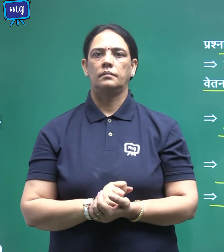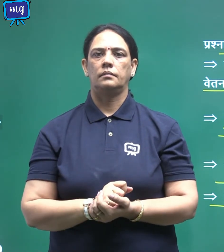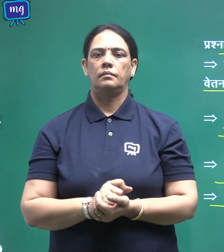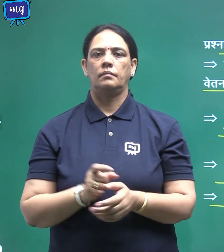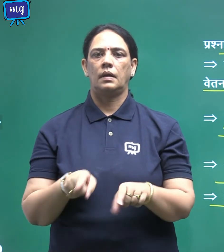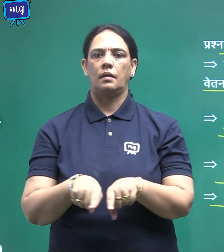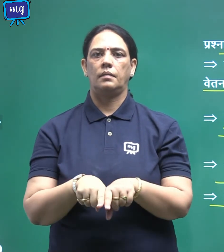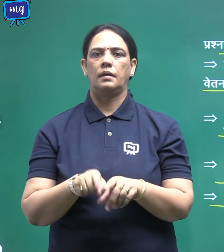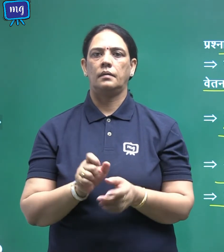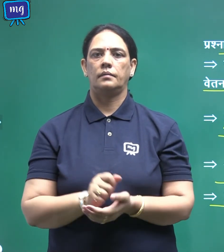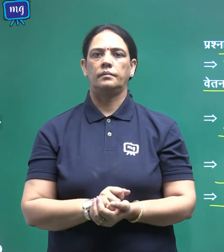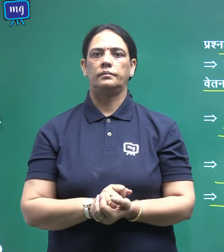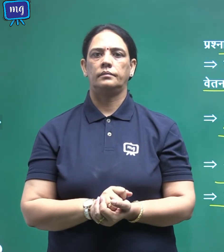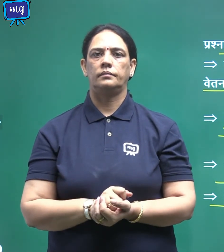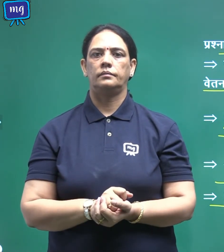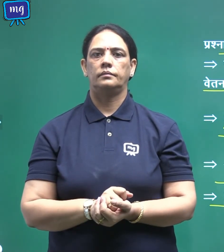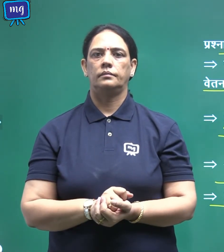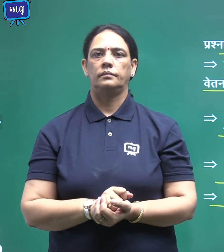बराबर